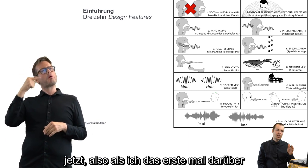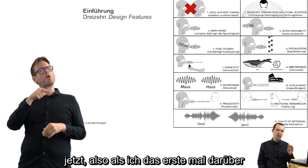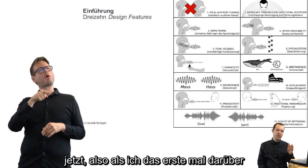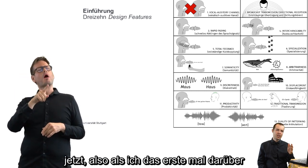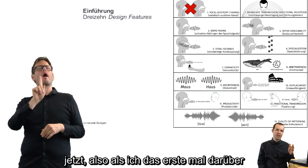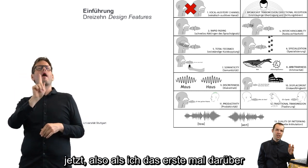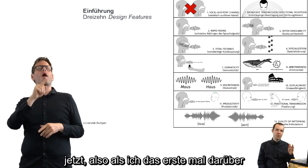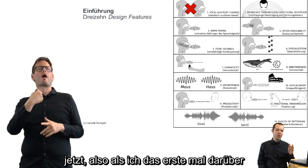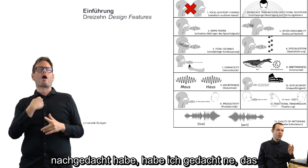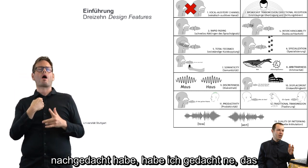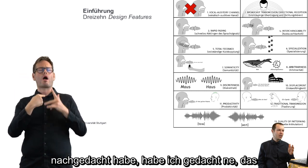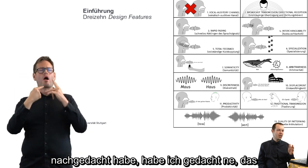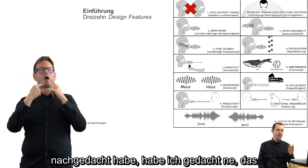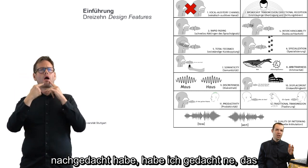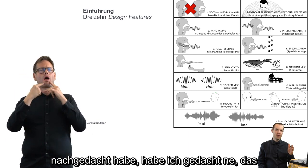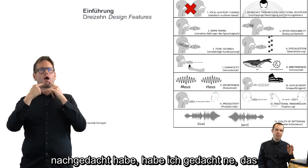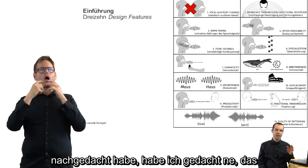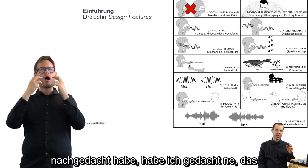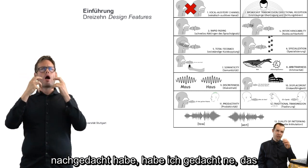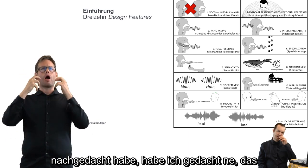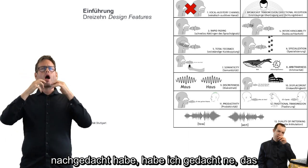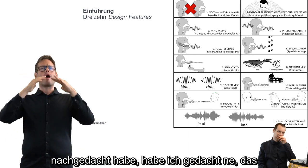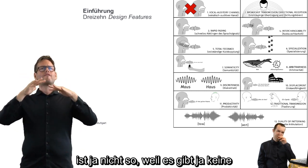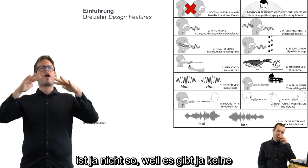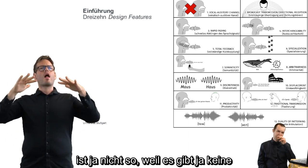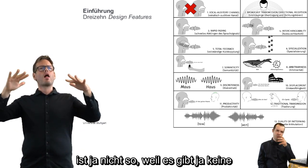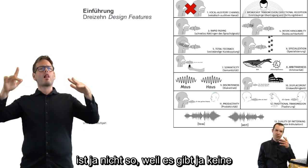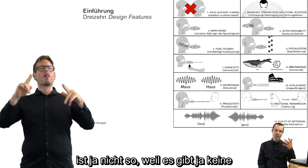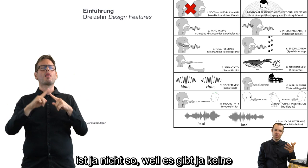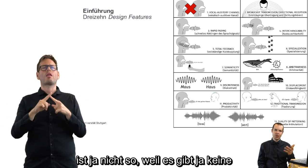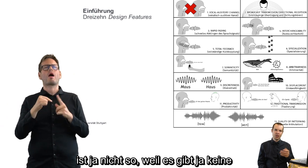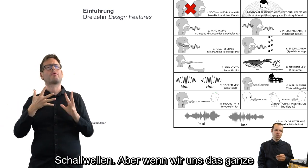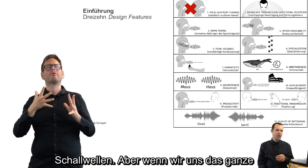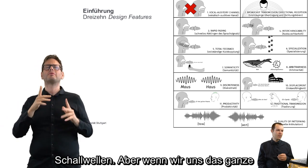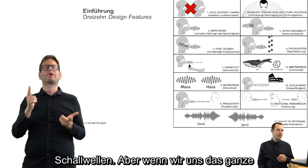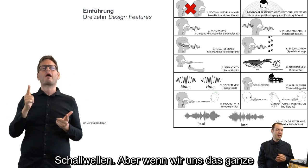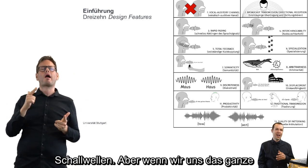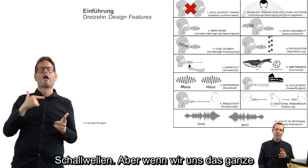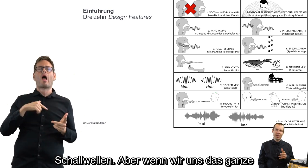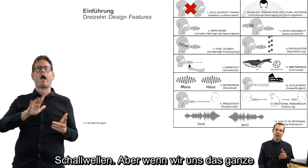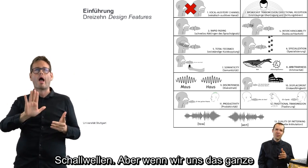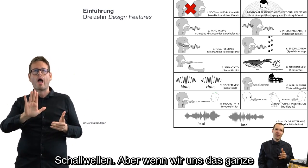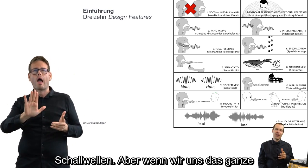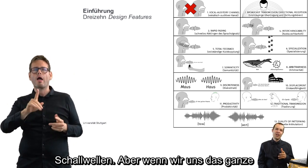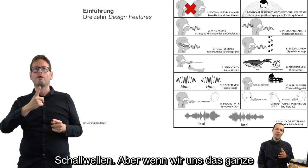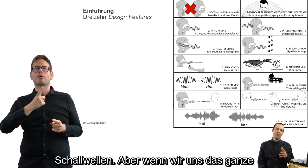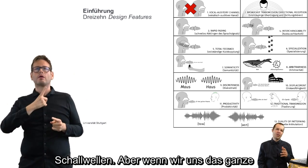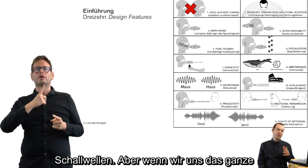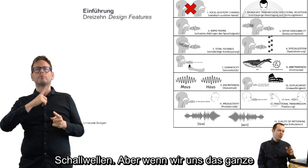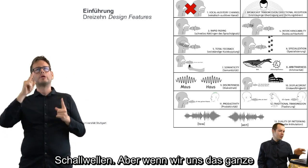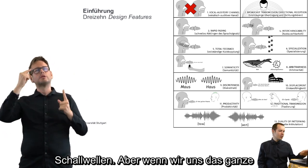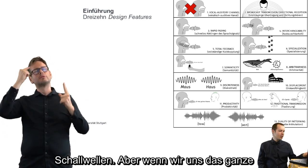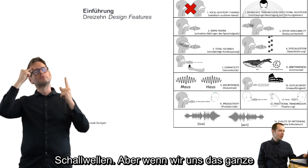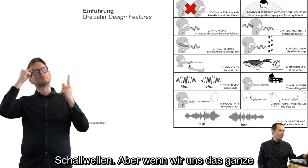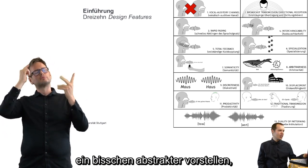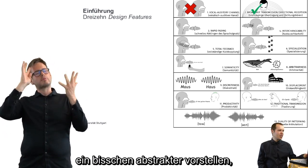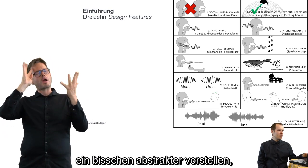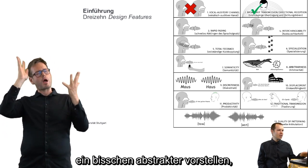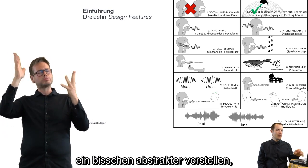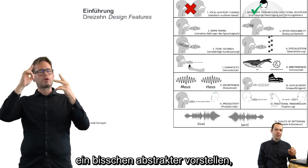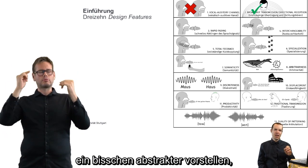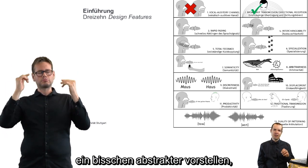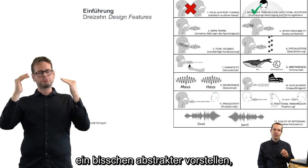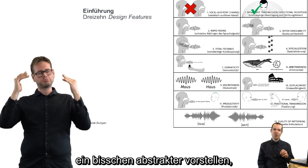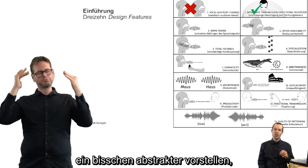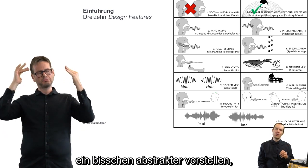ich jetzt, also als ich da das erste Mal drüber nachgedacht habe, habe ich gedacht, nee, das ist ja nicht so, weil es gibt ja auch keine Schallwellen. Aber, wenn wir uns das Ganze